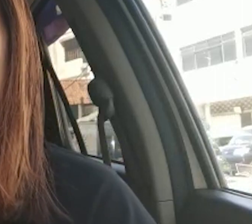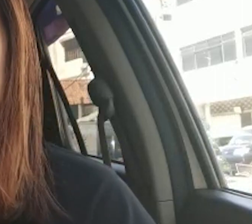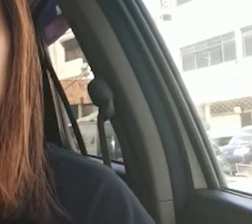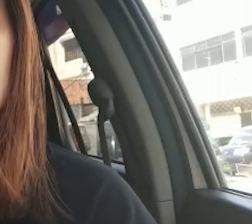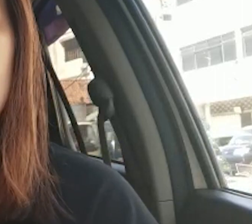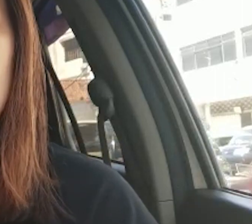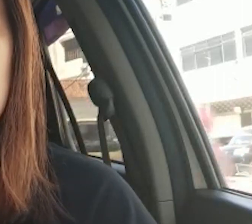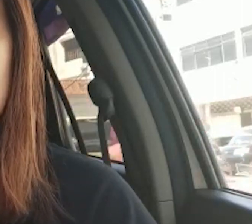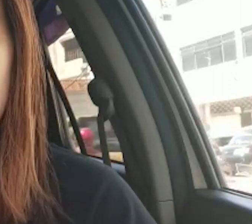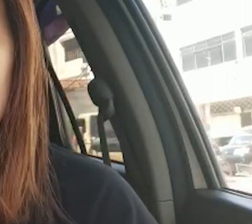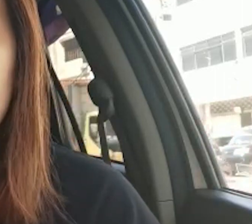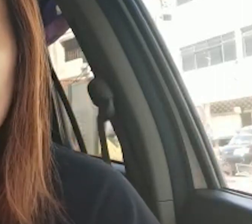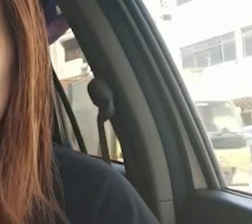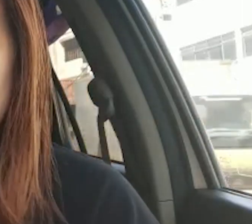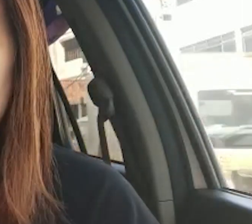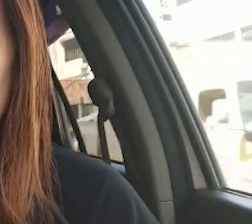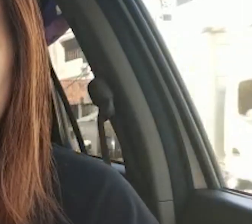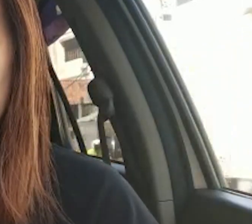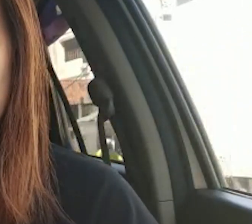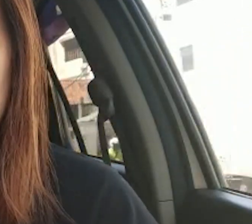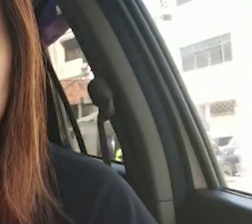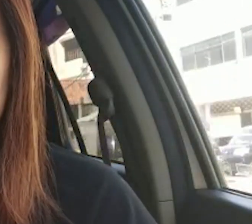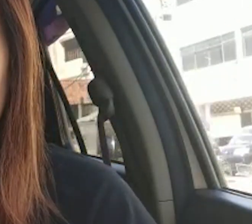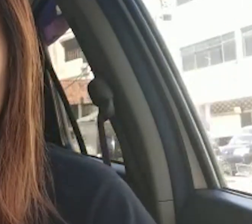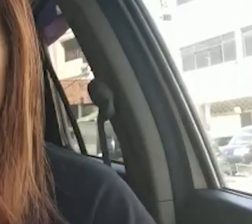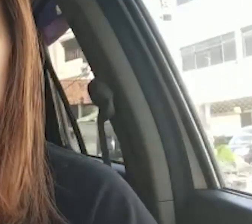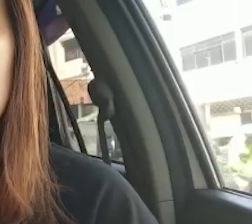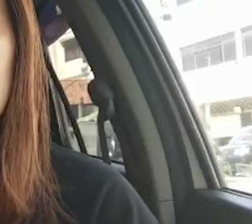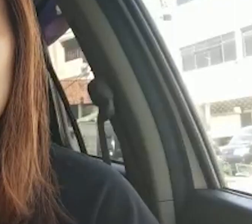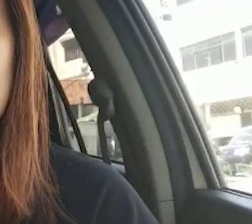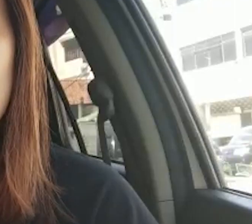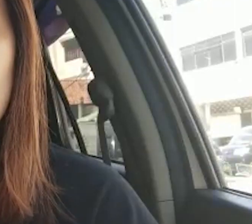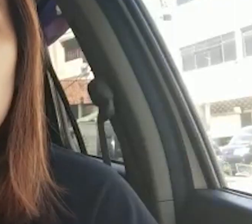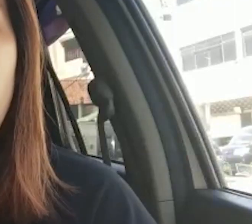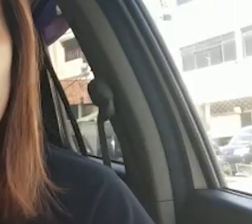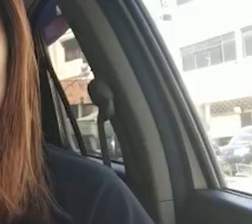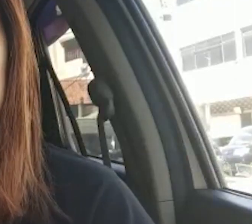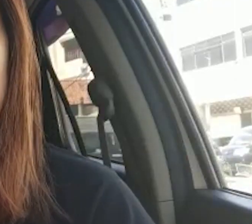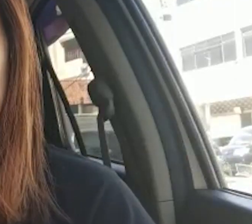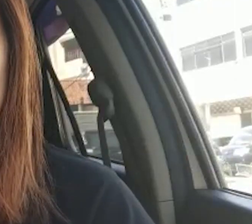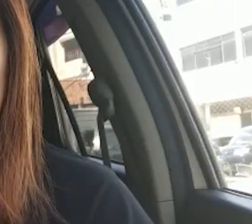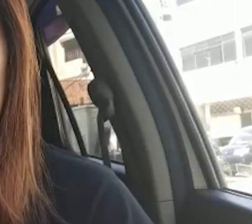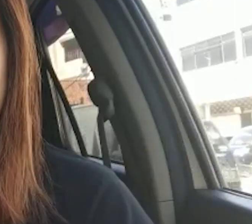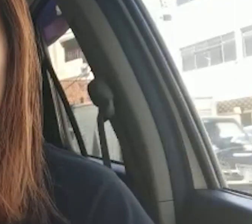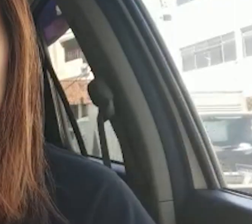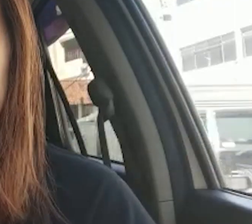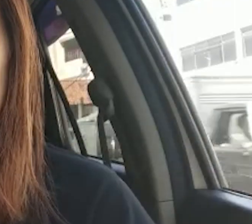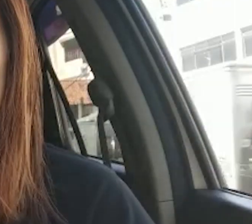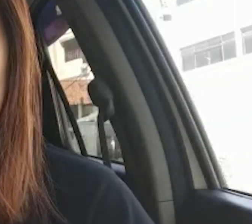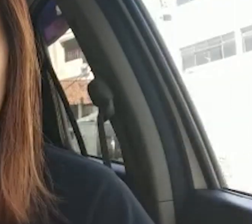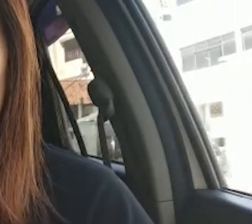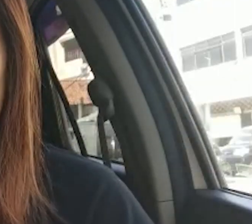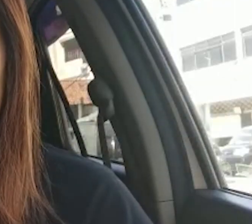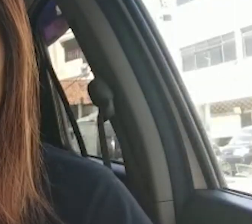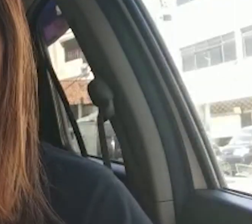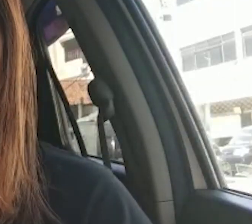berperang melawannya. Bagi saya, setiap tokoh-tokoh dalam Living Bible memiliki kelebihan yang sangat luar biasa, dan itu